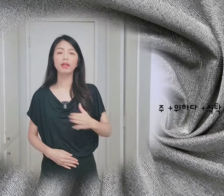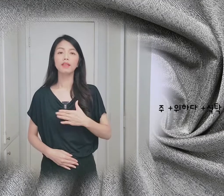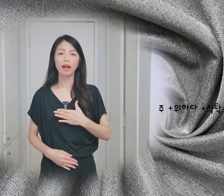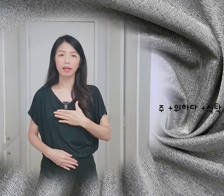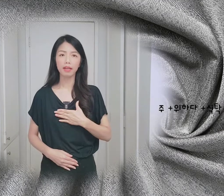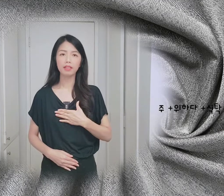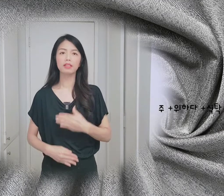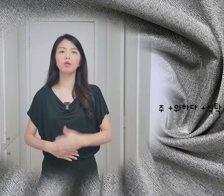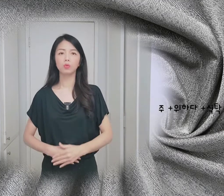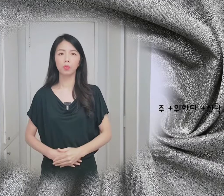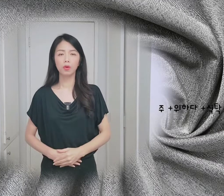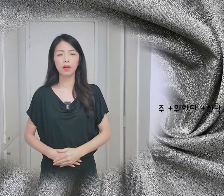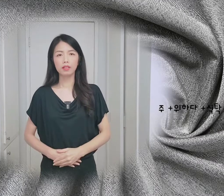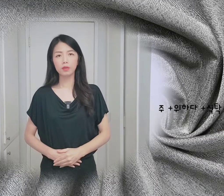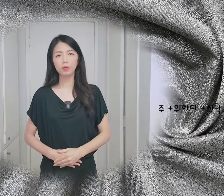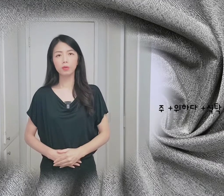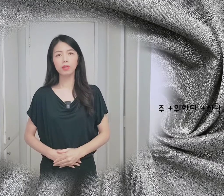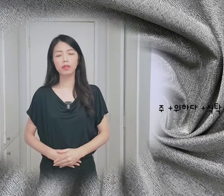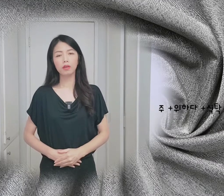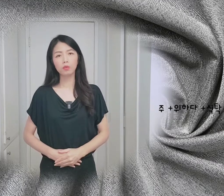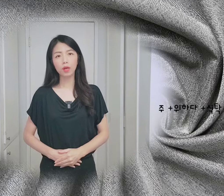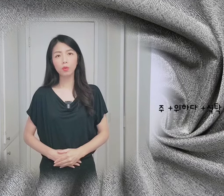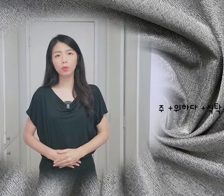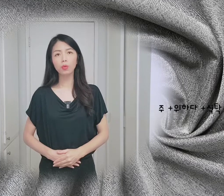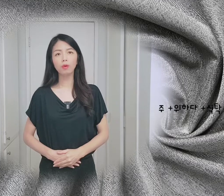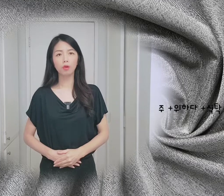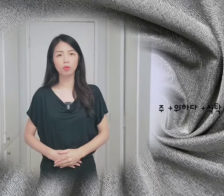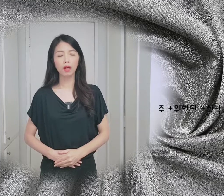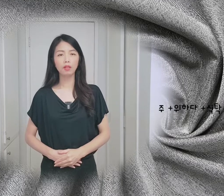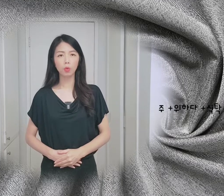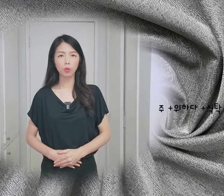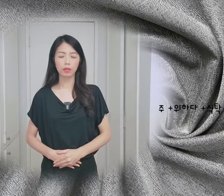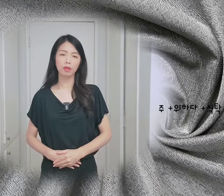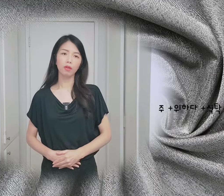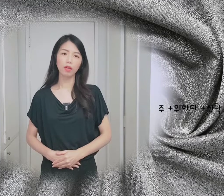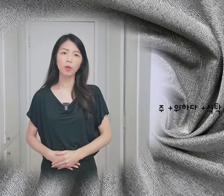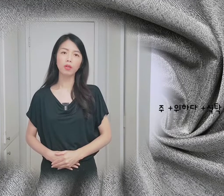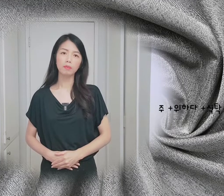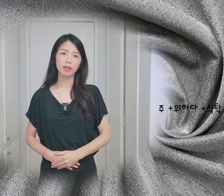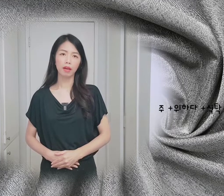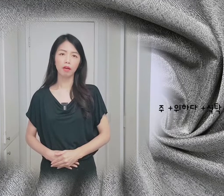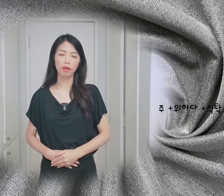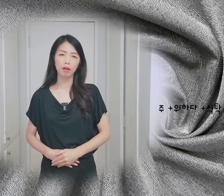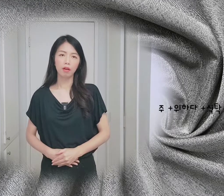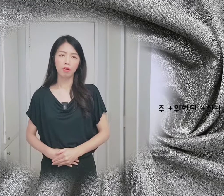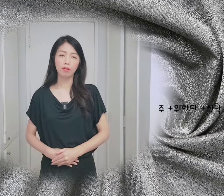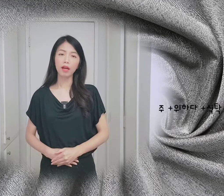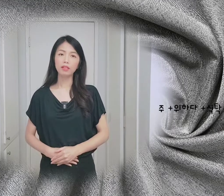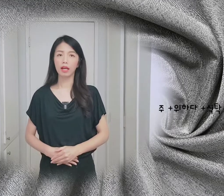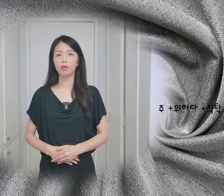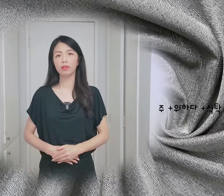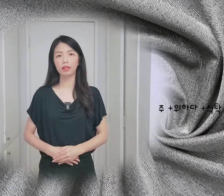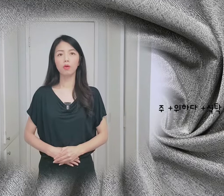이곳이 나의 지성소. 지성소는 최고로 거룩한 곳 이렇게 표현하시면 돼요.